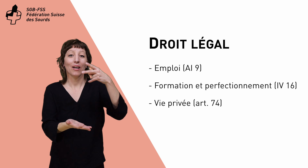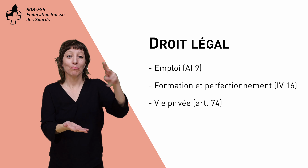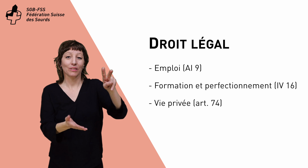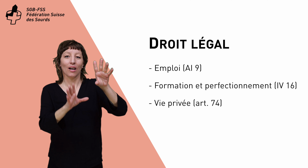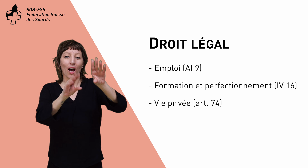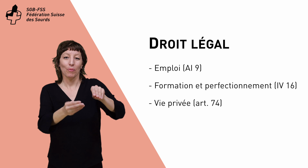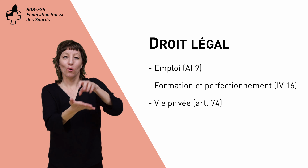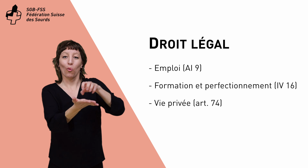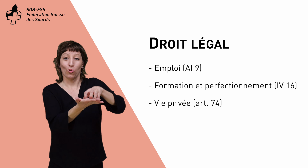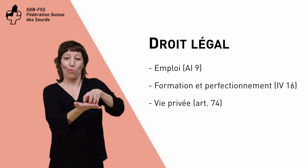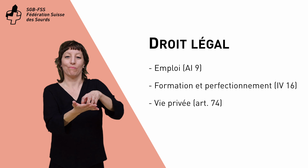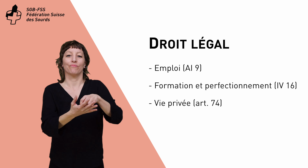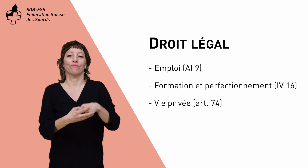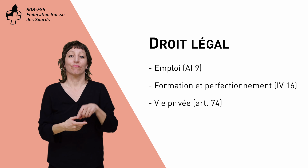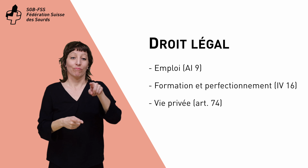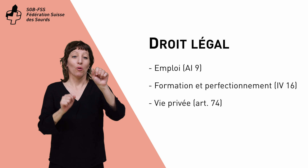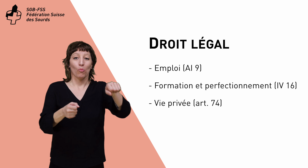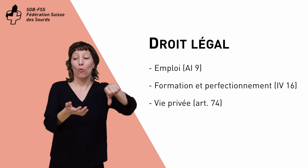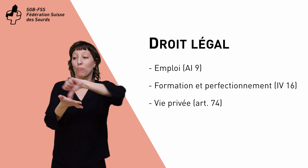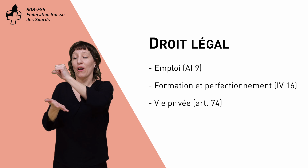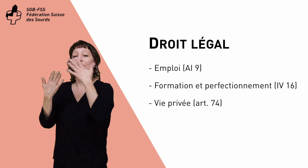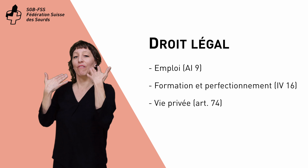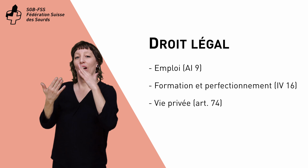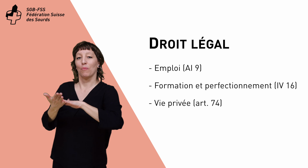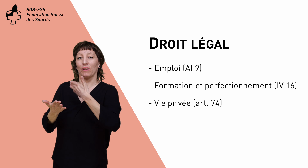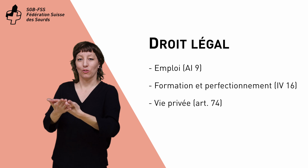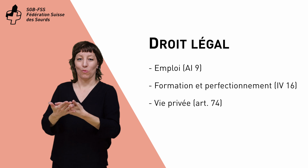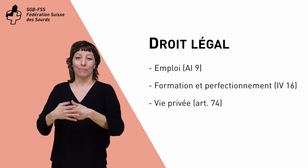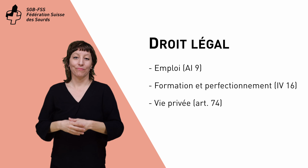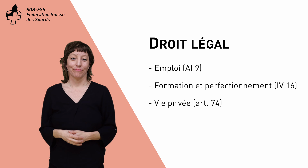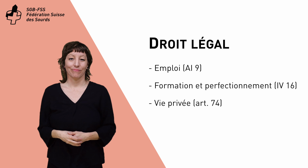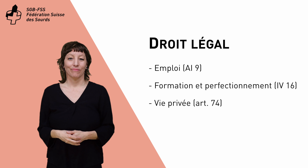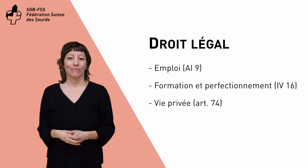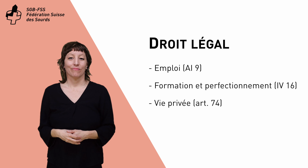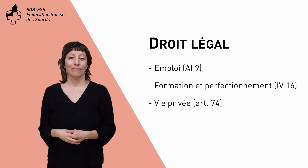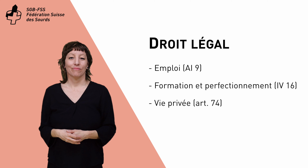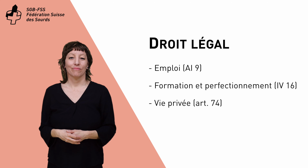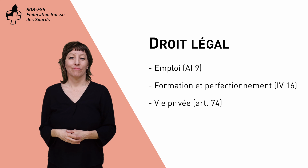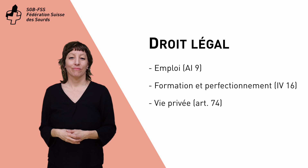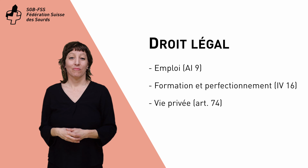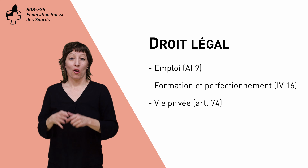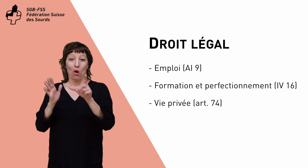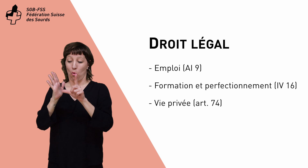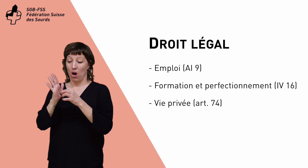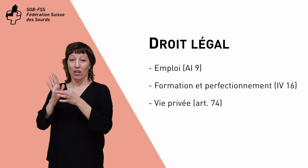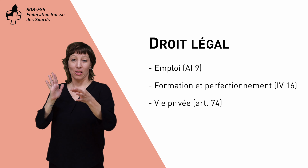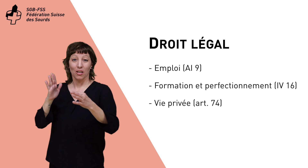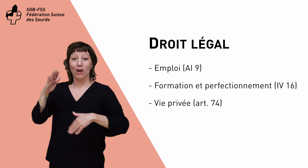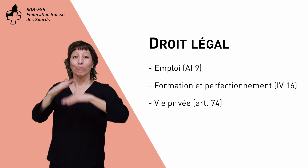de l'office AI de leur canton de résidence. La loi ne fixe pas de montant maximal pour ces